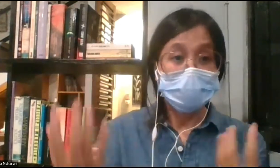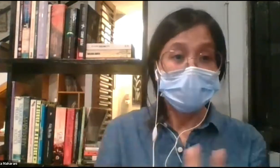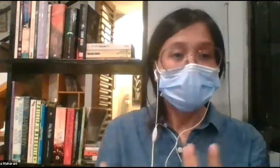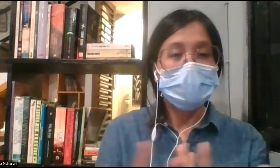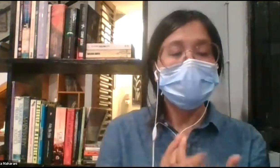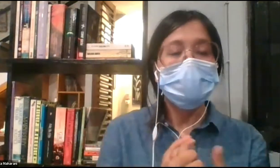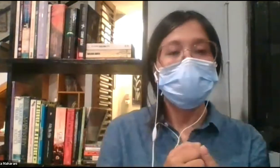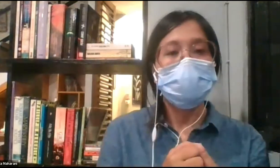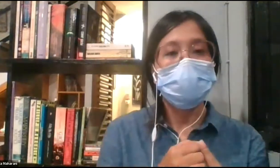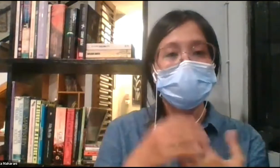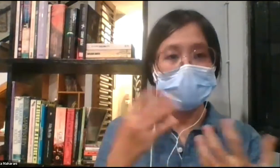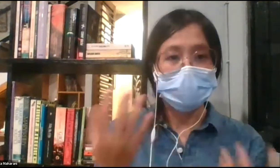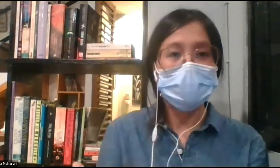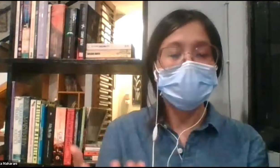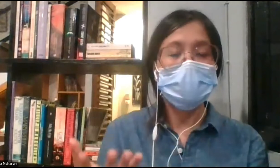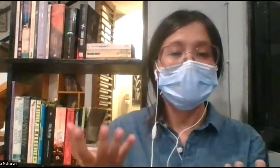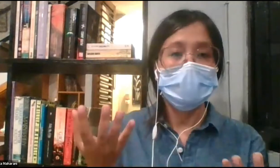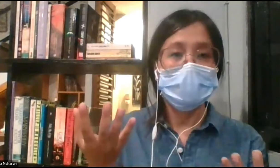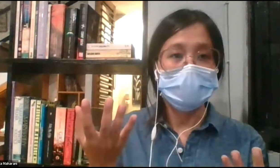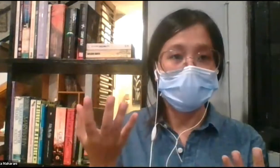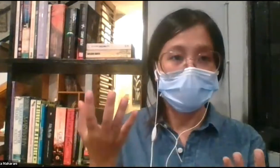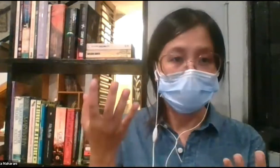ada aturan yang saya